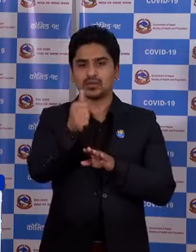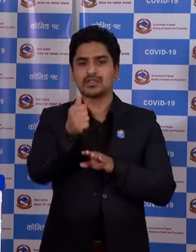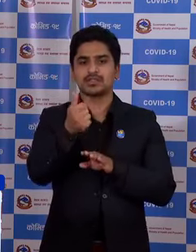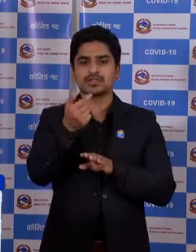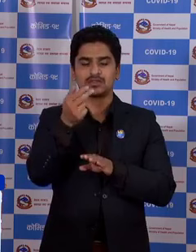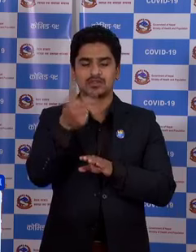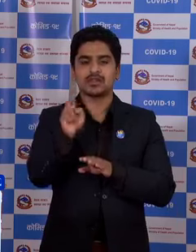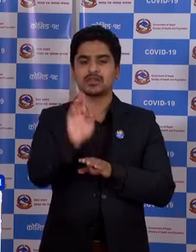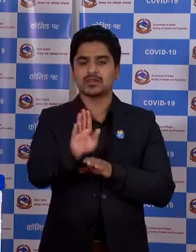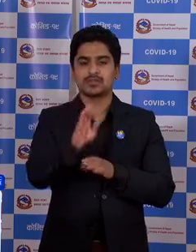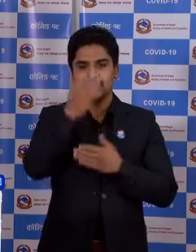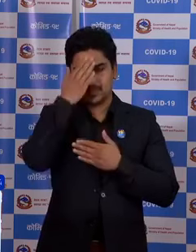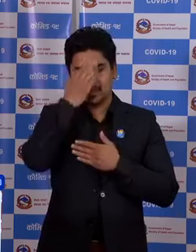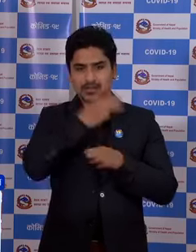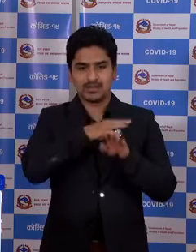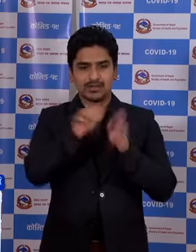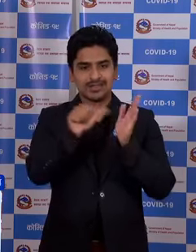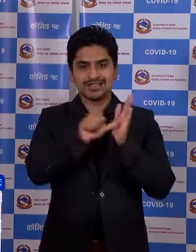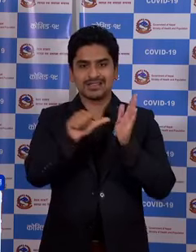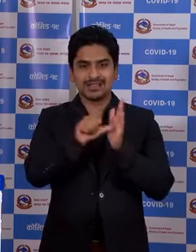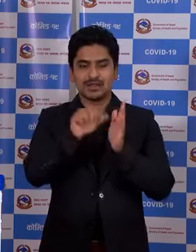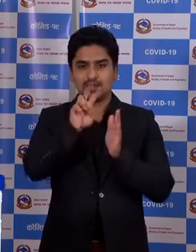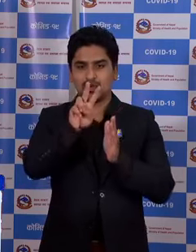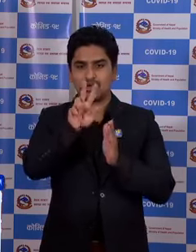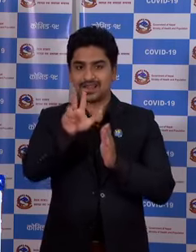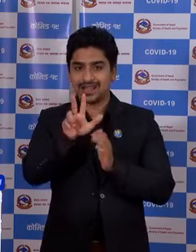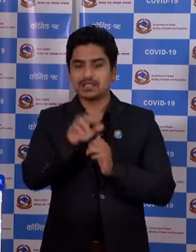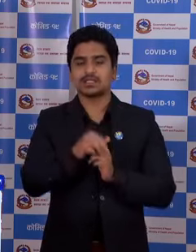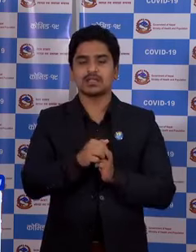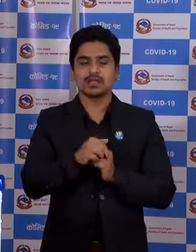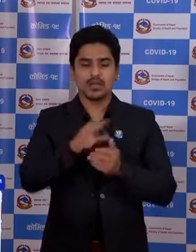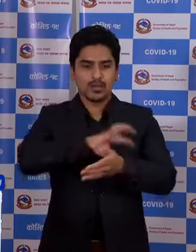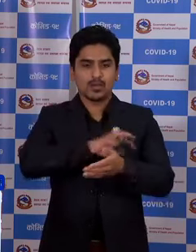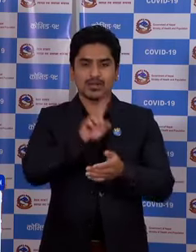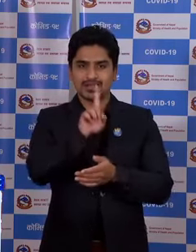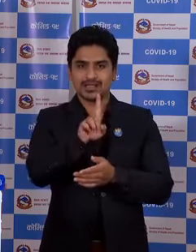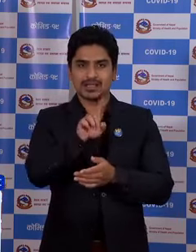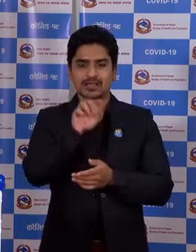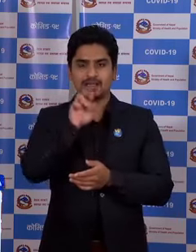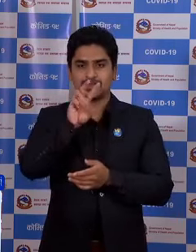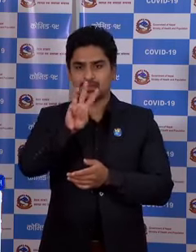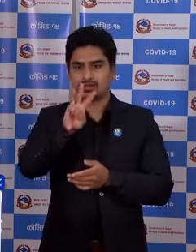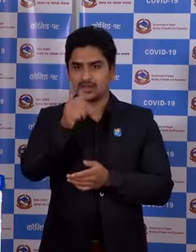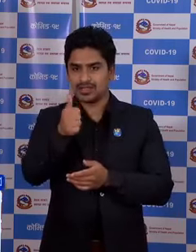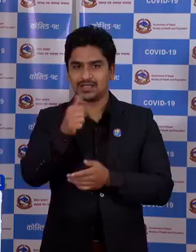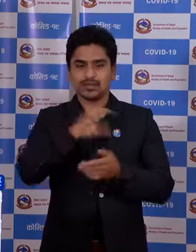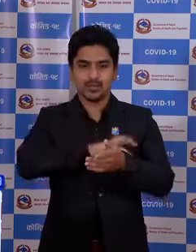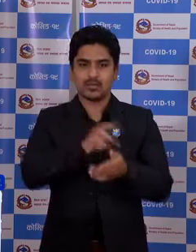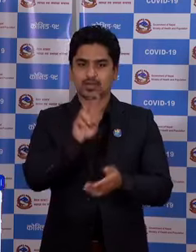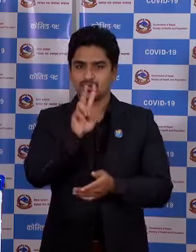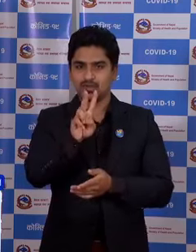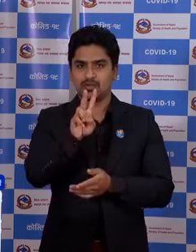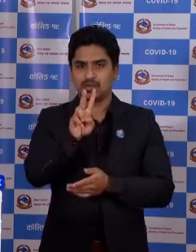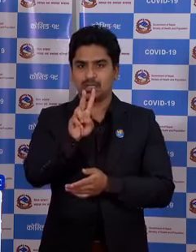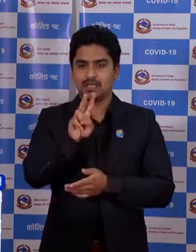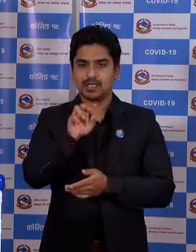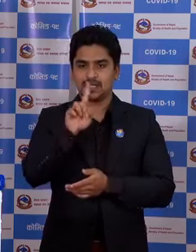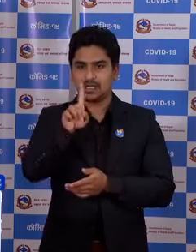छ। सङ्क्रमित जिल्लाहरू 28, प्रदेश नम्बर 1 36 जना, प्रदेश नम्बर